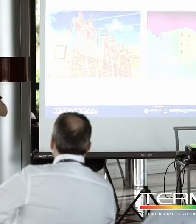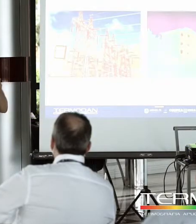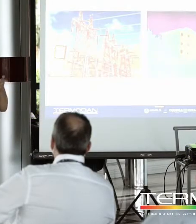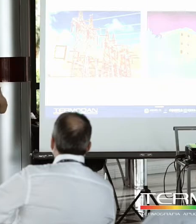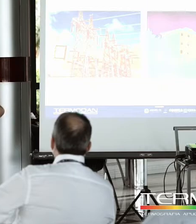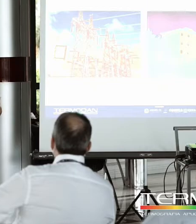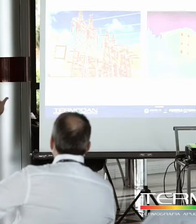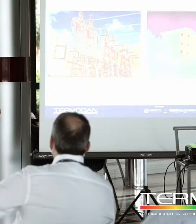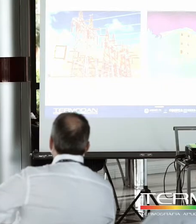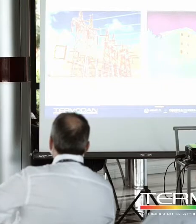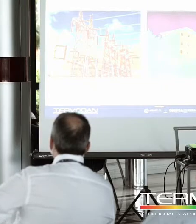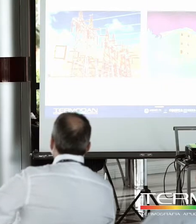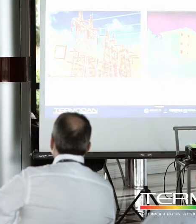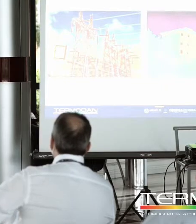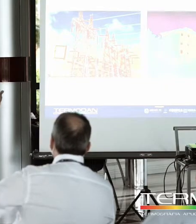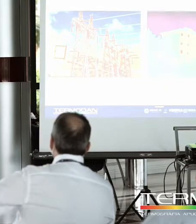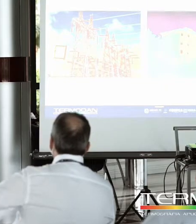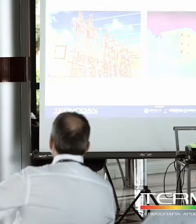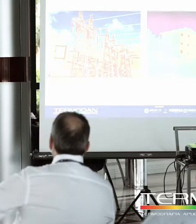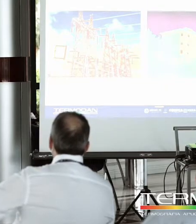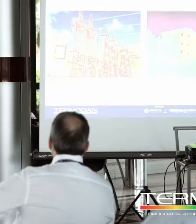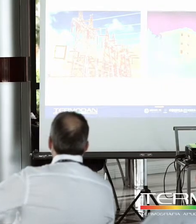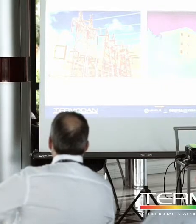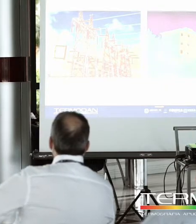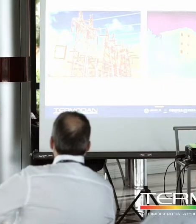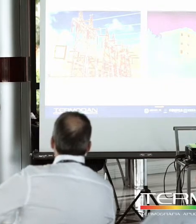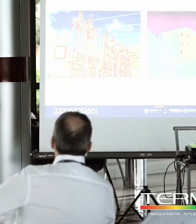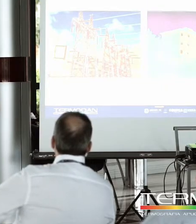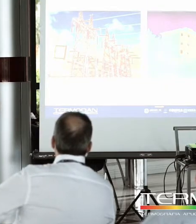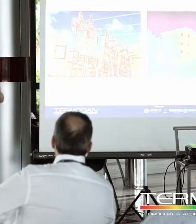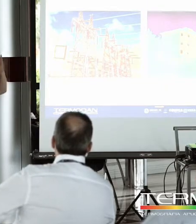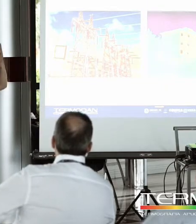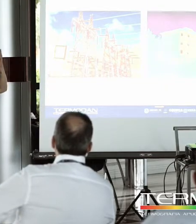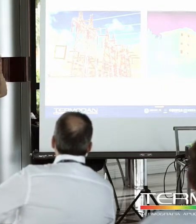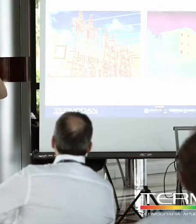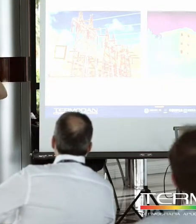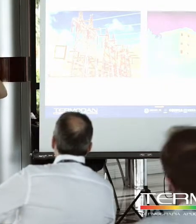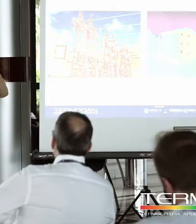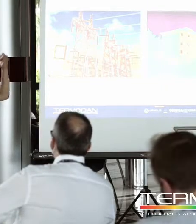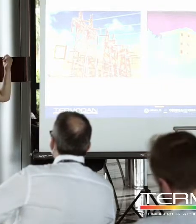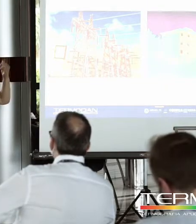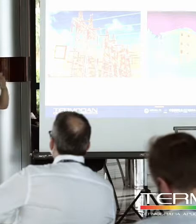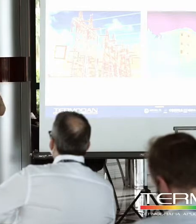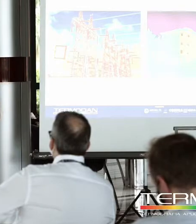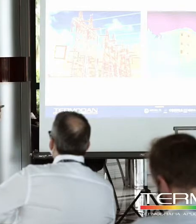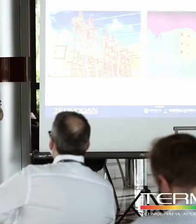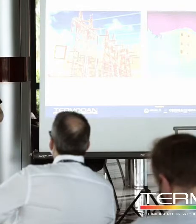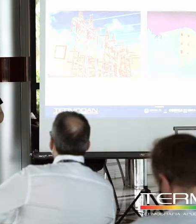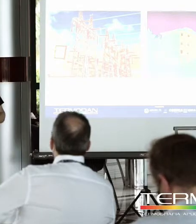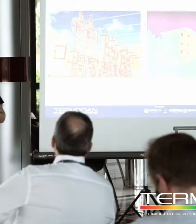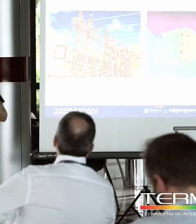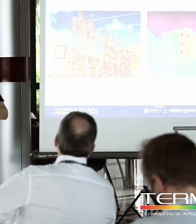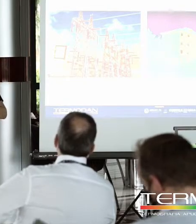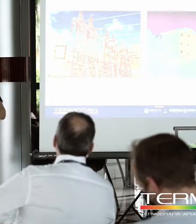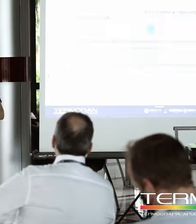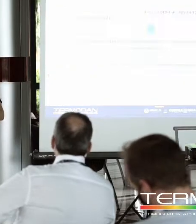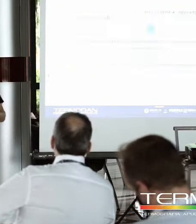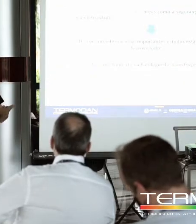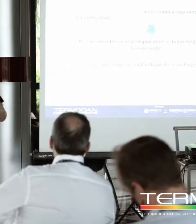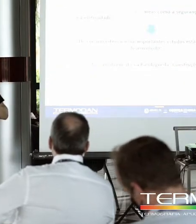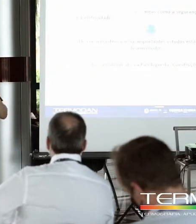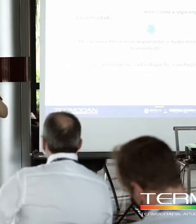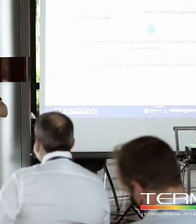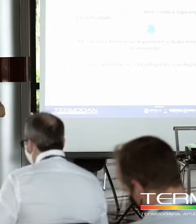parte, né, então torre de alta tensão e tudo mais. E aí, chegando onde eu quero mostrar para vocês